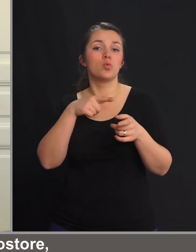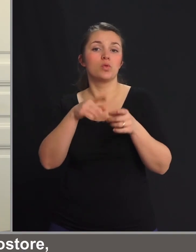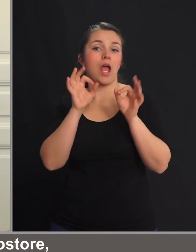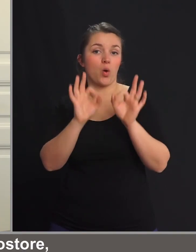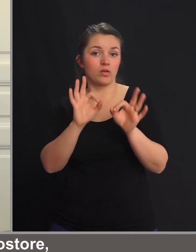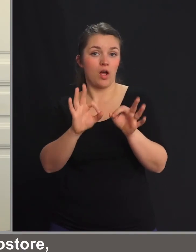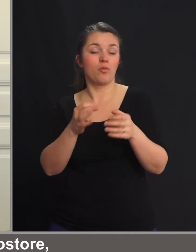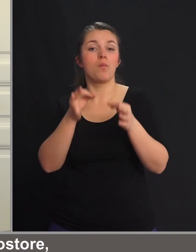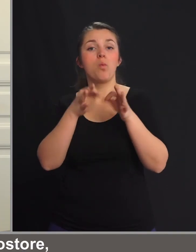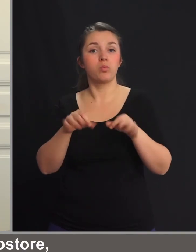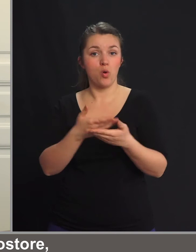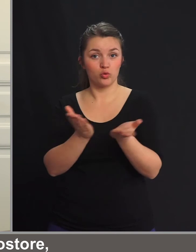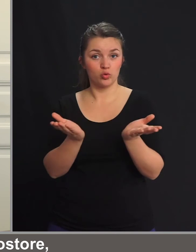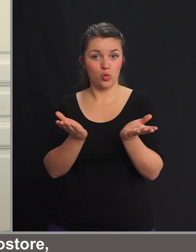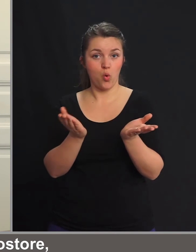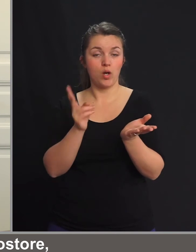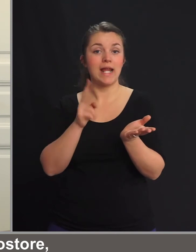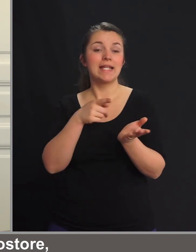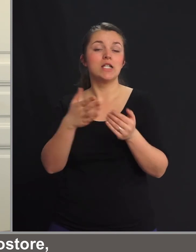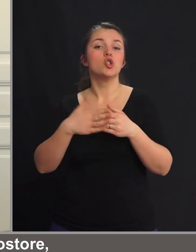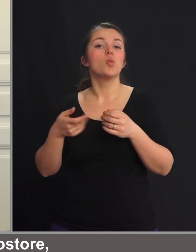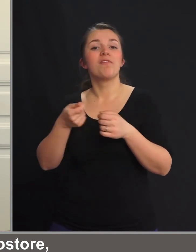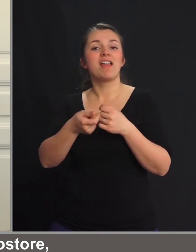kateremu zagotavljamo prostore, ki